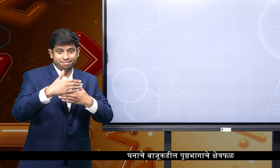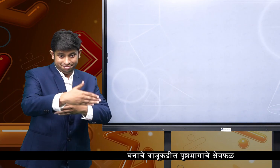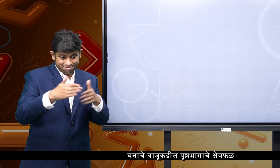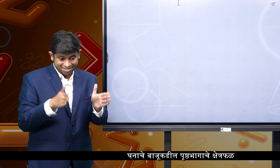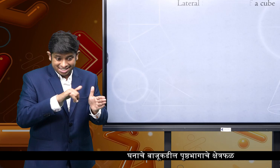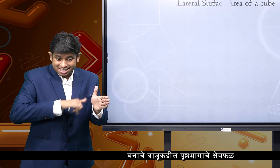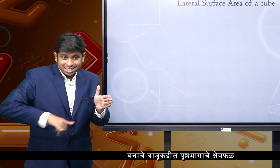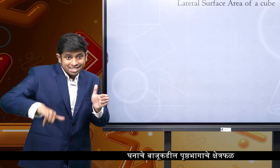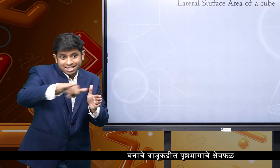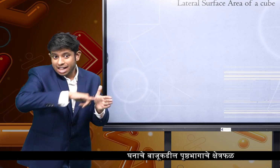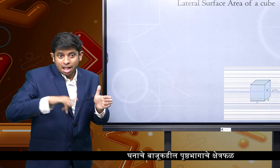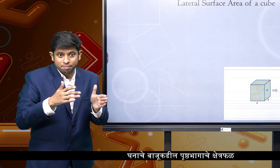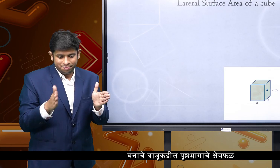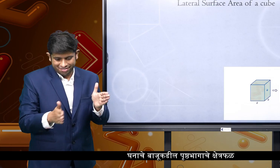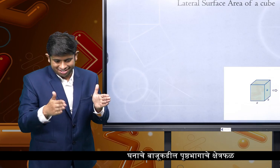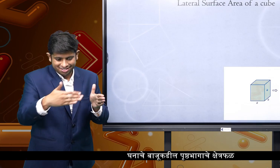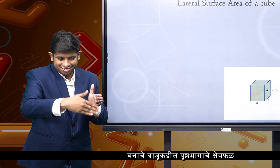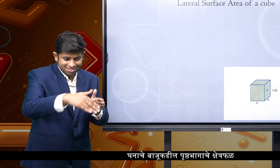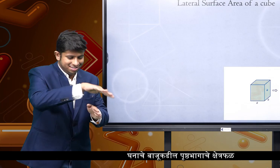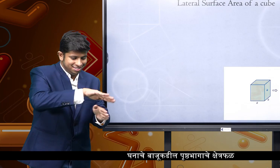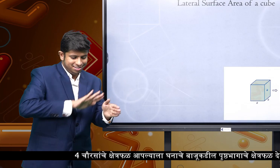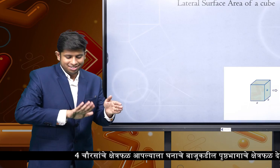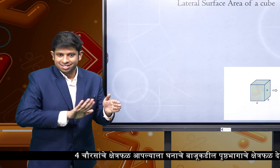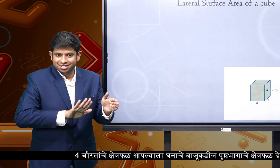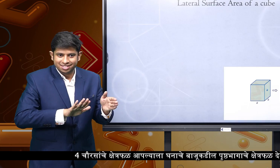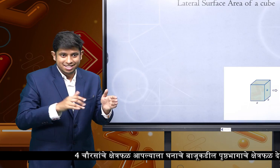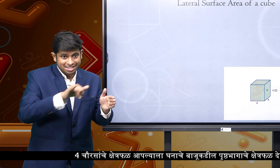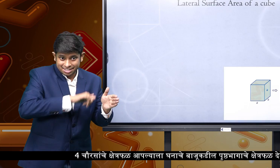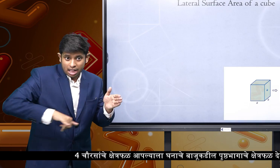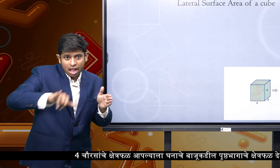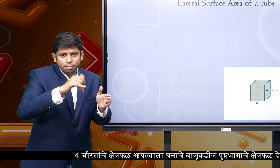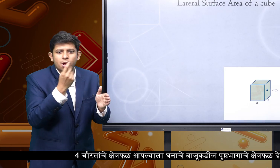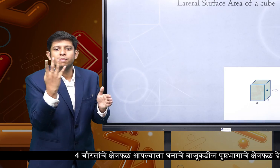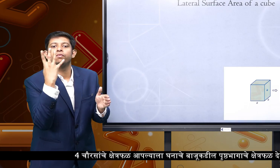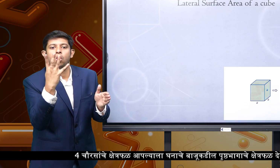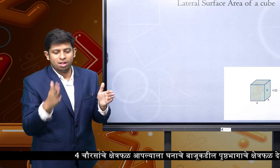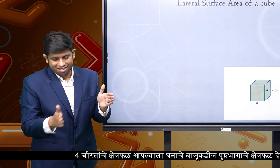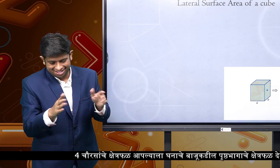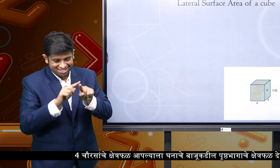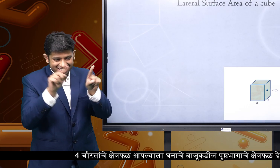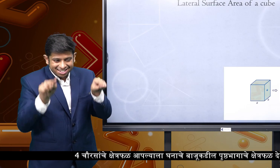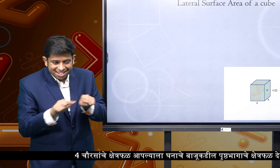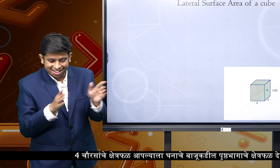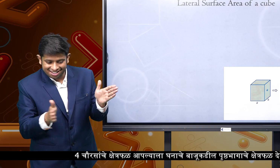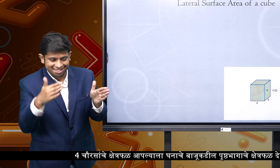घनाचे बाजूकडील पृष्ठभागाचे क्षेत्रफळ 4 चौरसांचे क्षेत्रफळ आपल्याला घनाचे